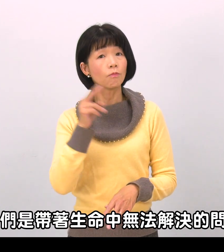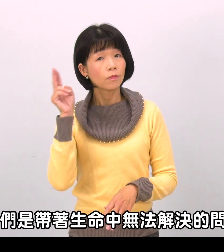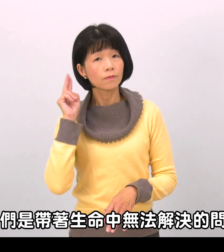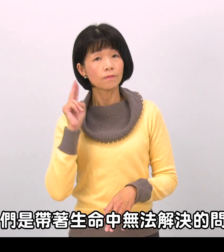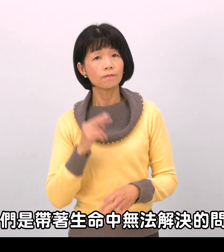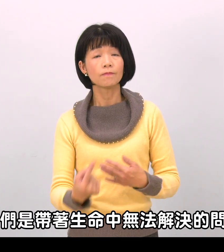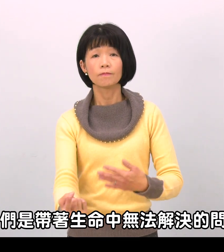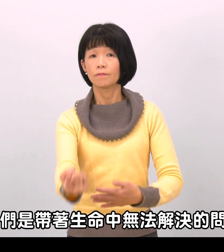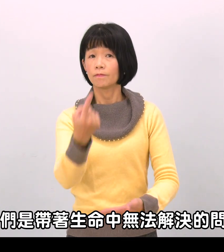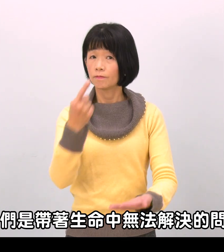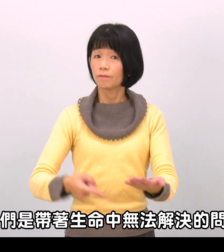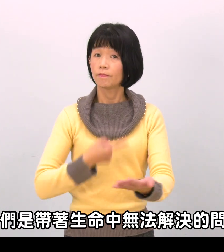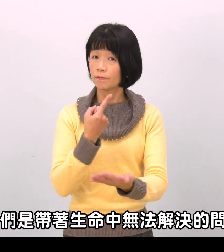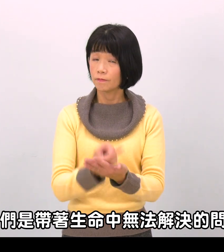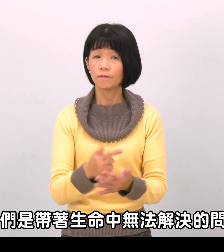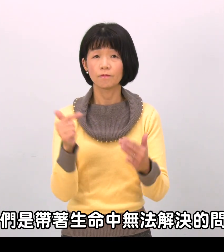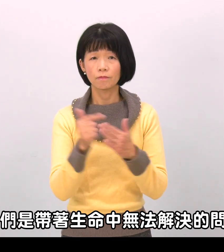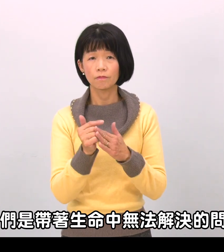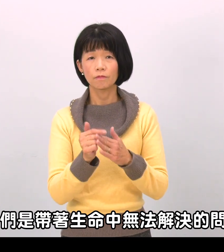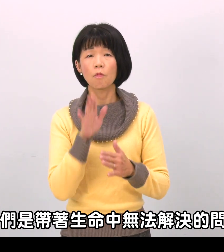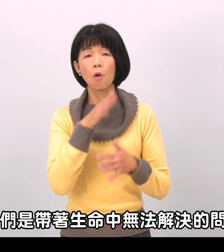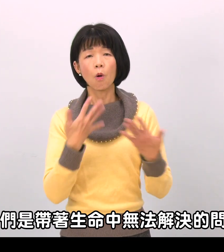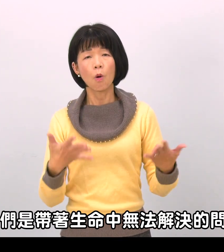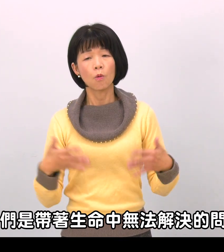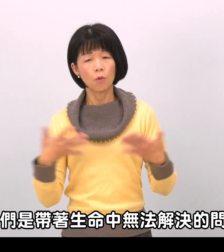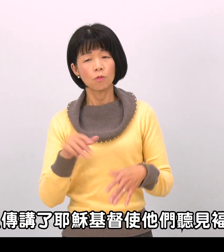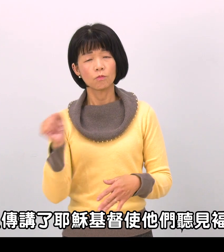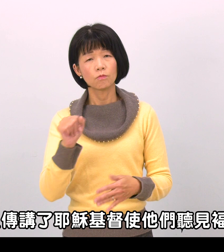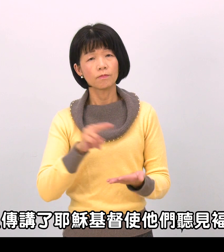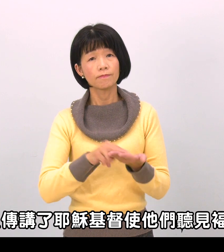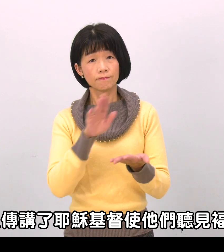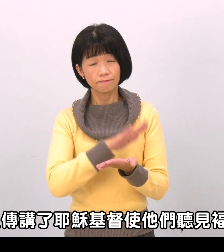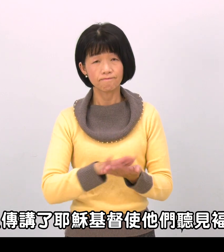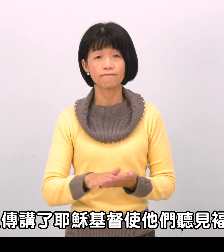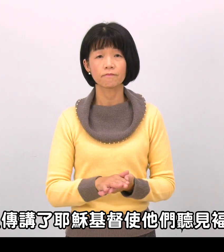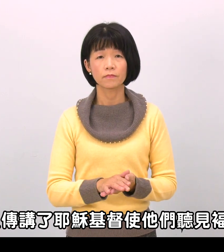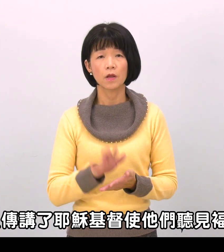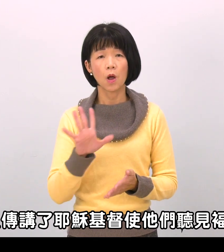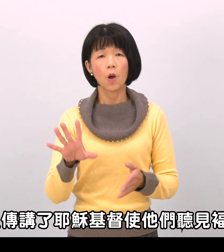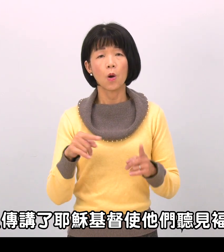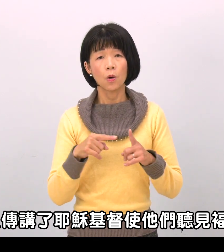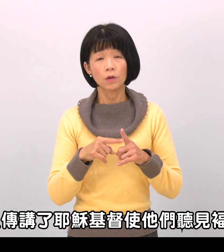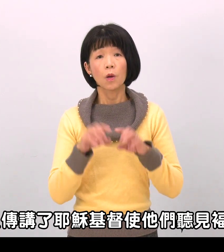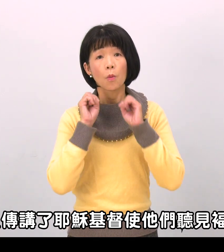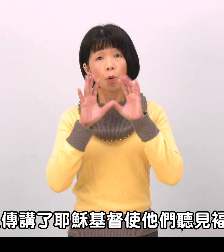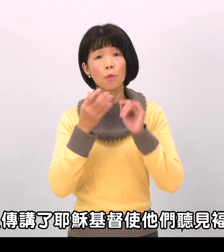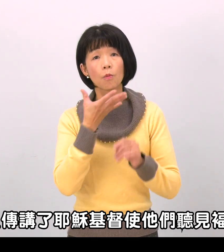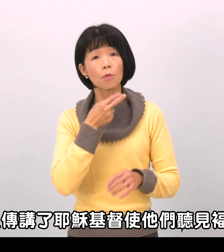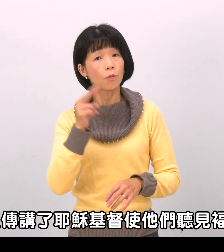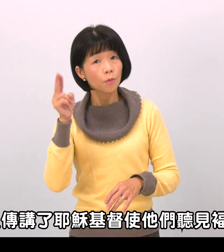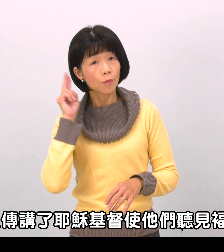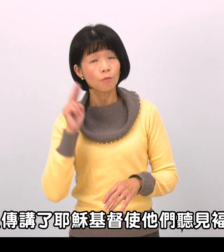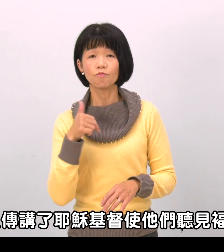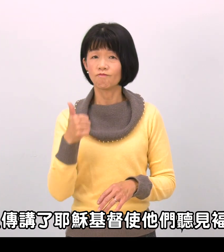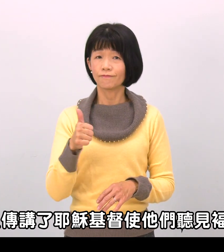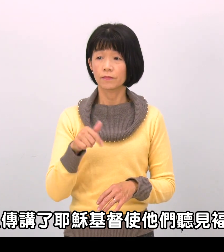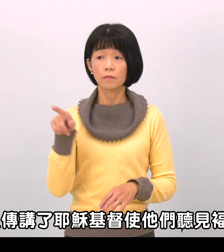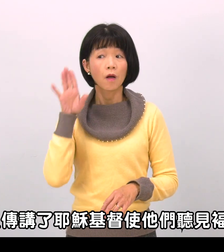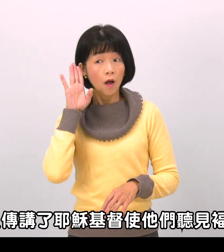生命中无法解决的问题，因为有人传讲了耶稣基督，使他们听见福音